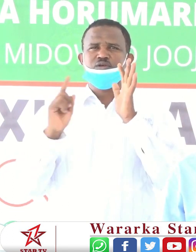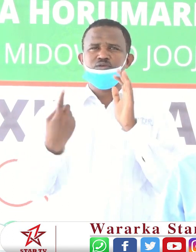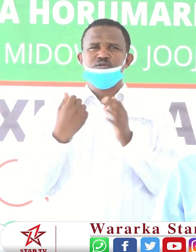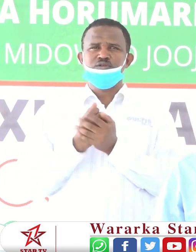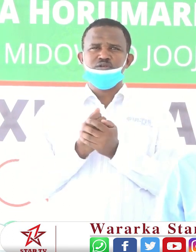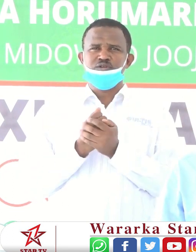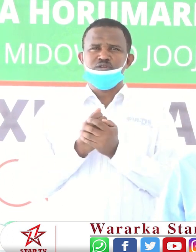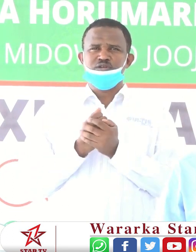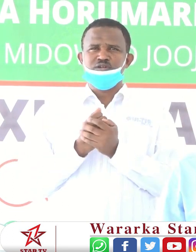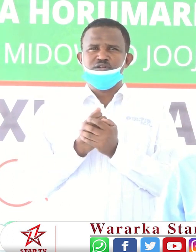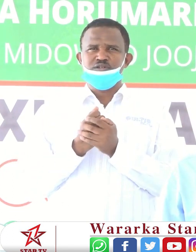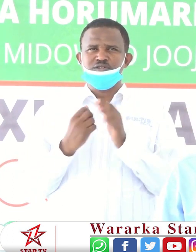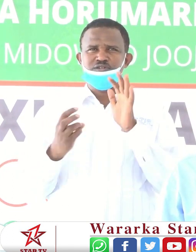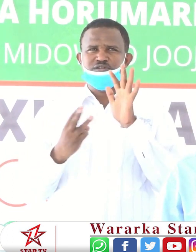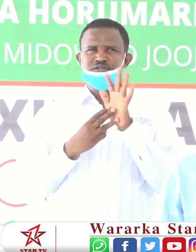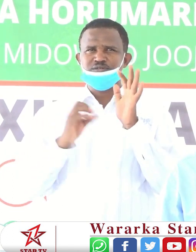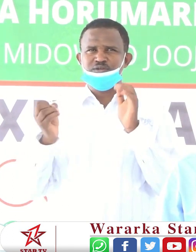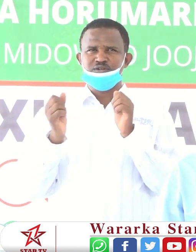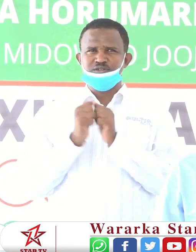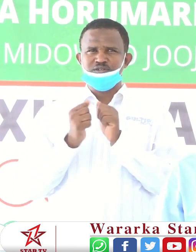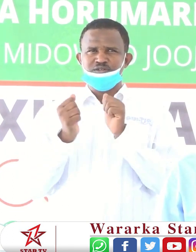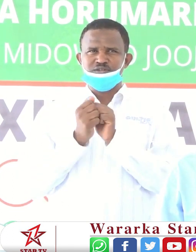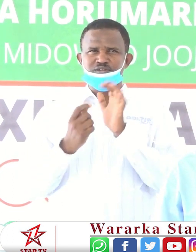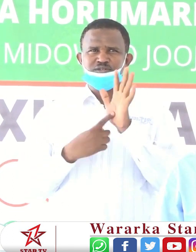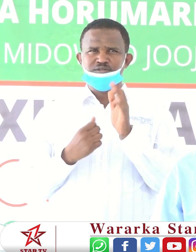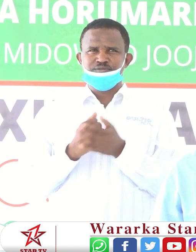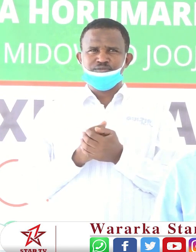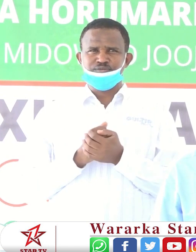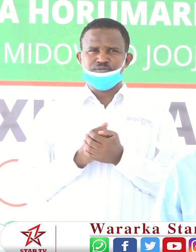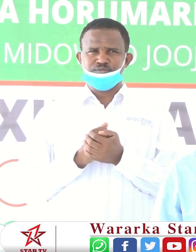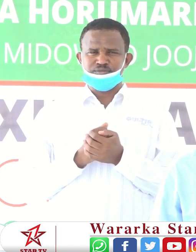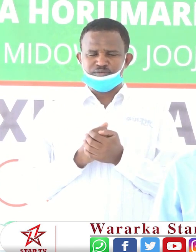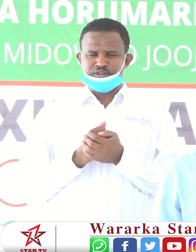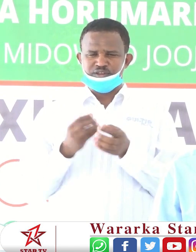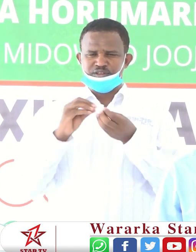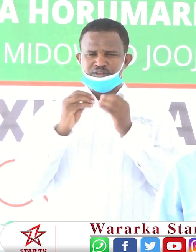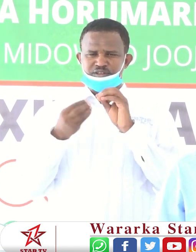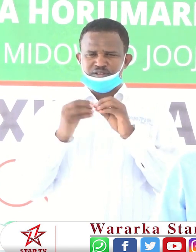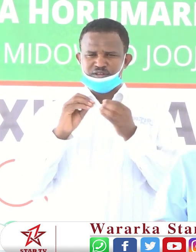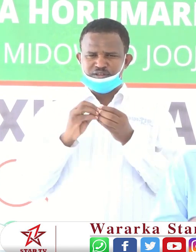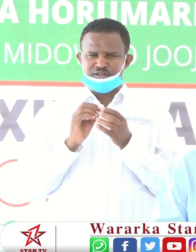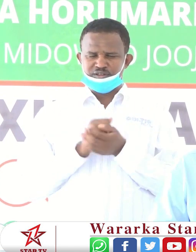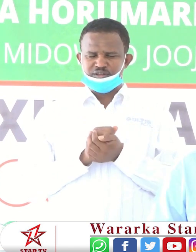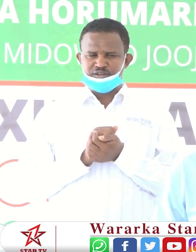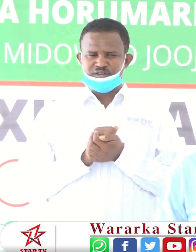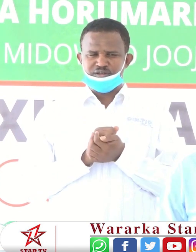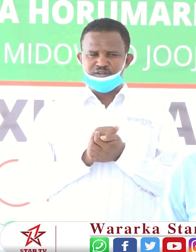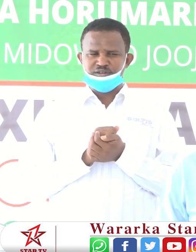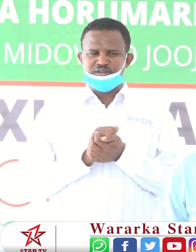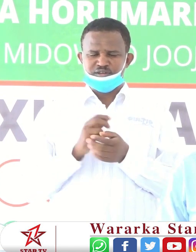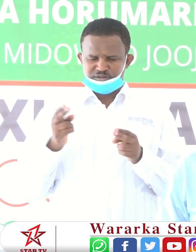6815 tirada karantiinka ku jirta haddana waa 14 guud ahaan xaaladii